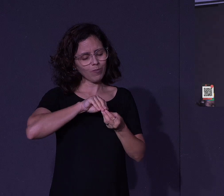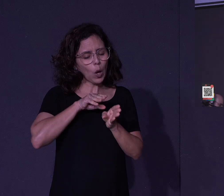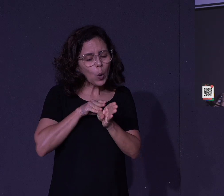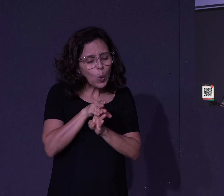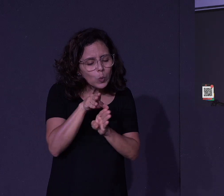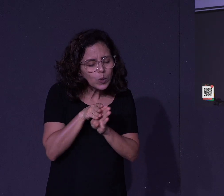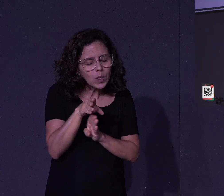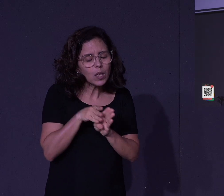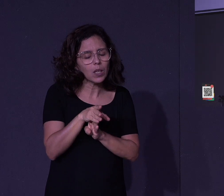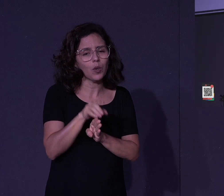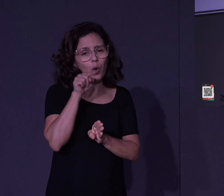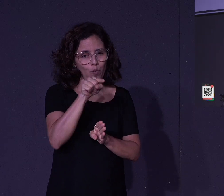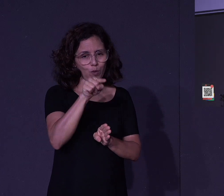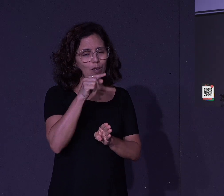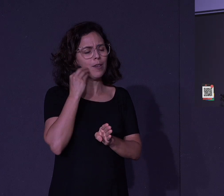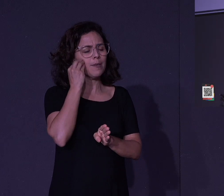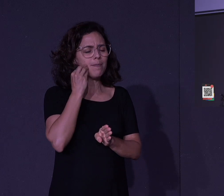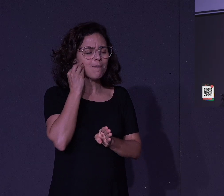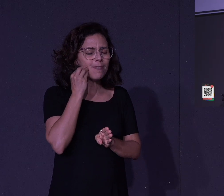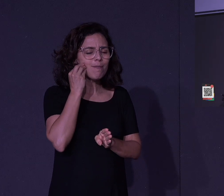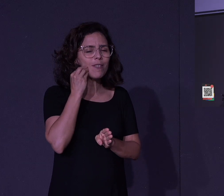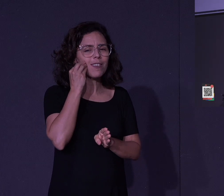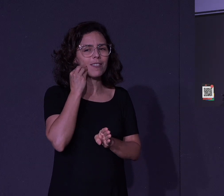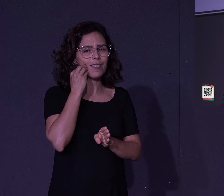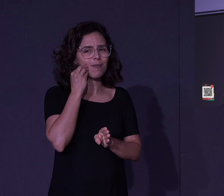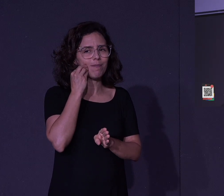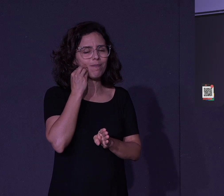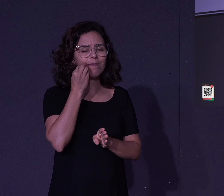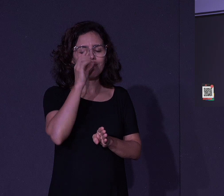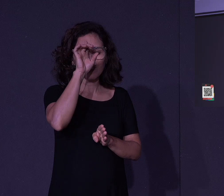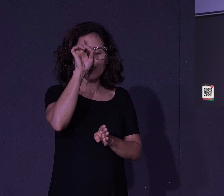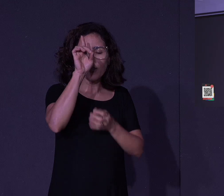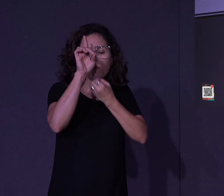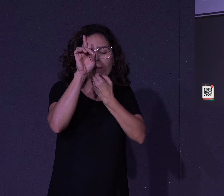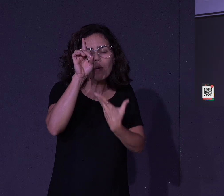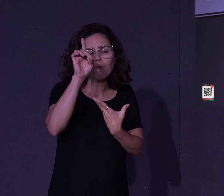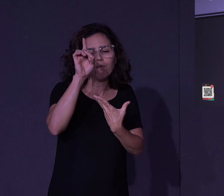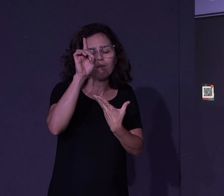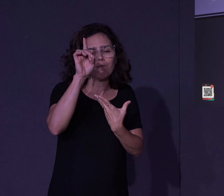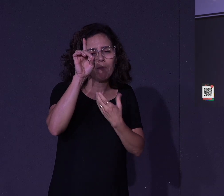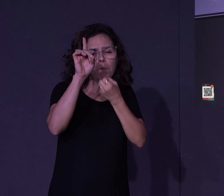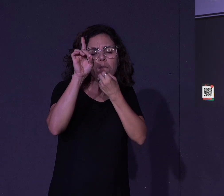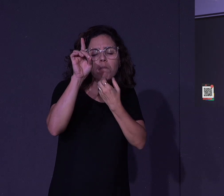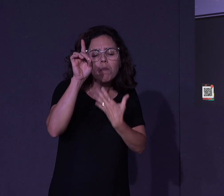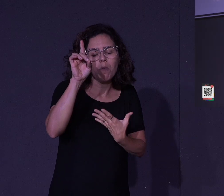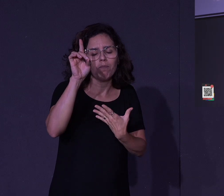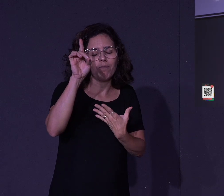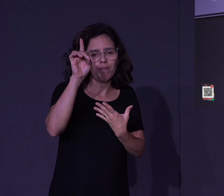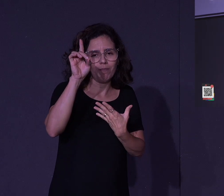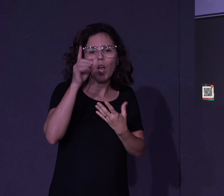Experimente a bondade de Deus. E a forma mais segura de experimentar essa bondade é pela